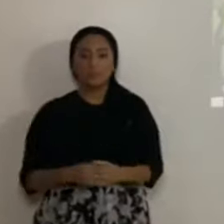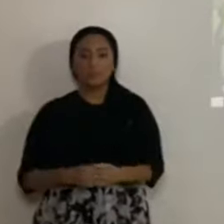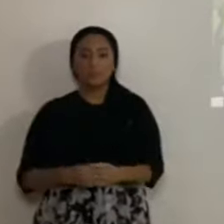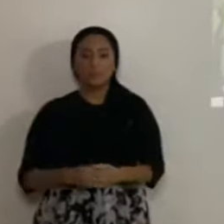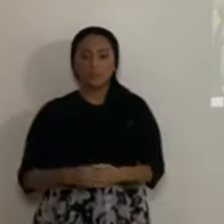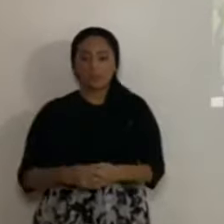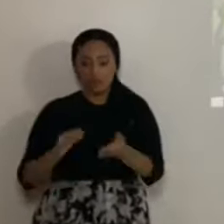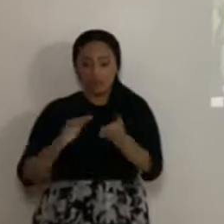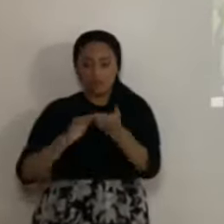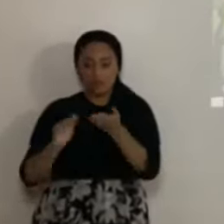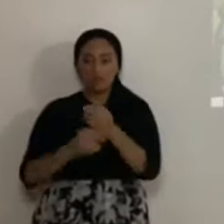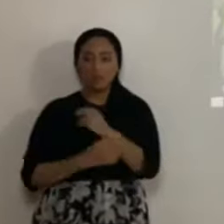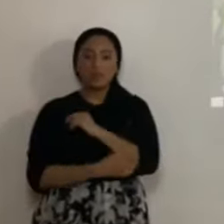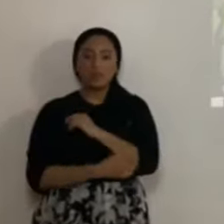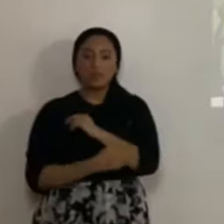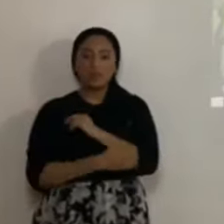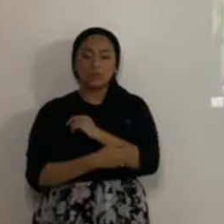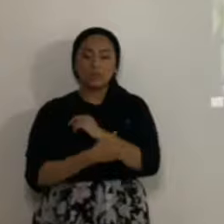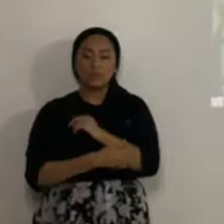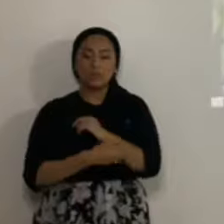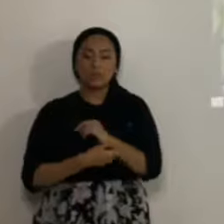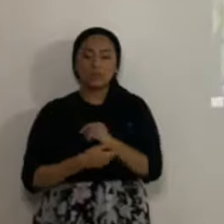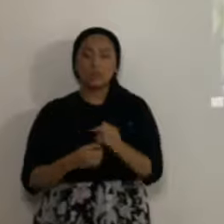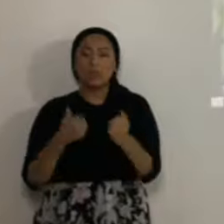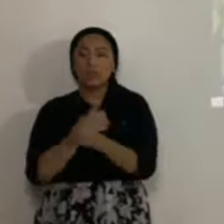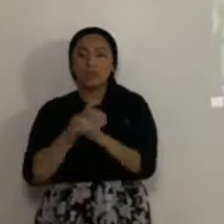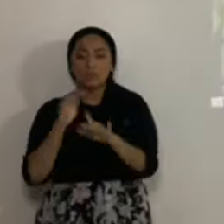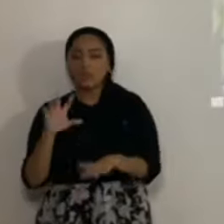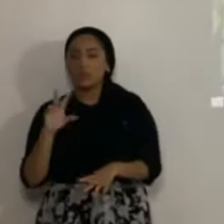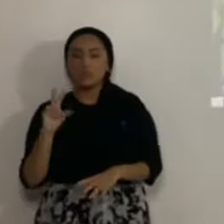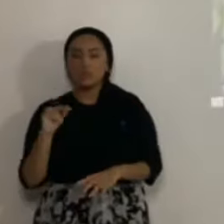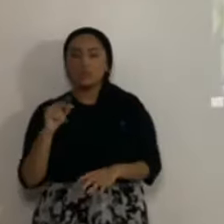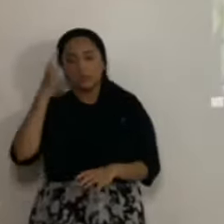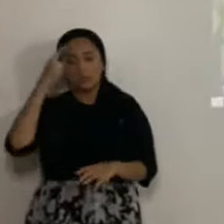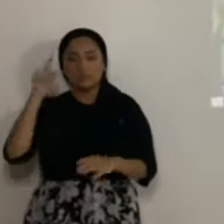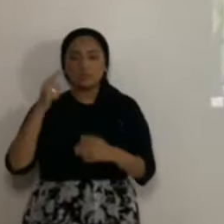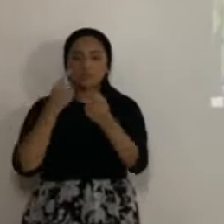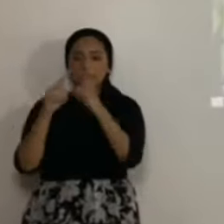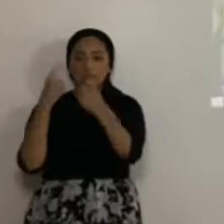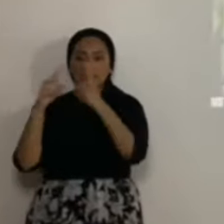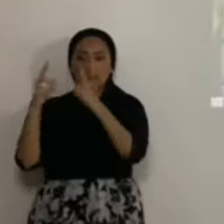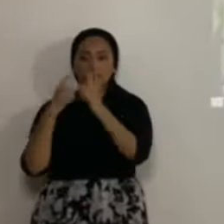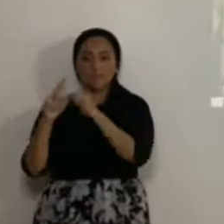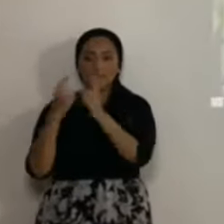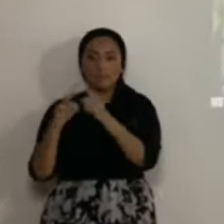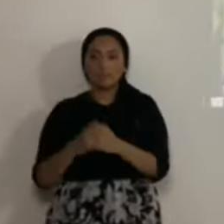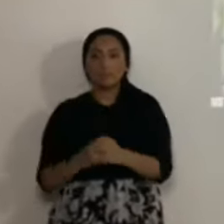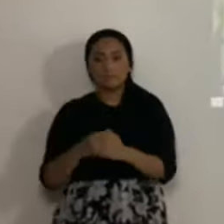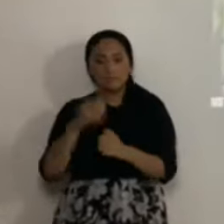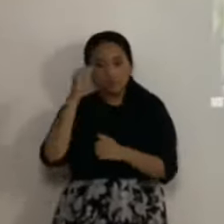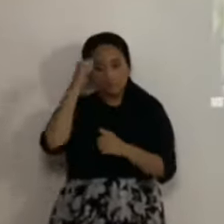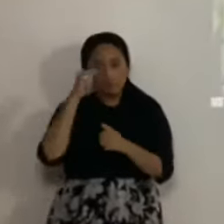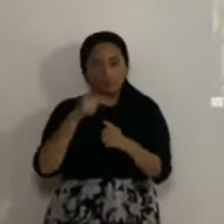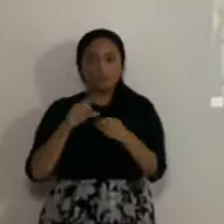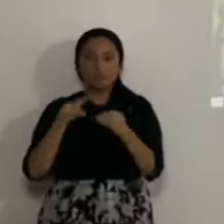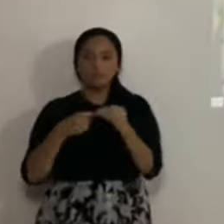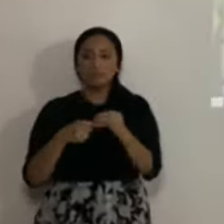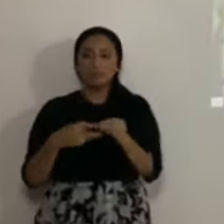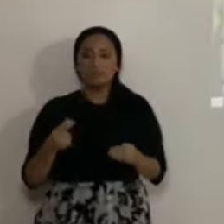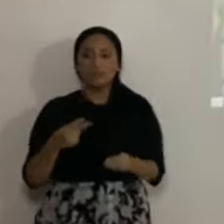solapar? ¿a cariciar? No, a atacar, recuerda lo de los perros,